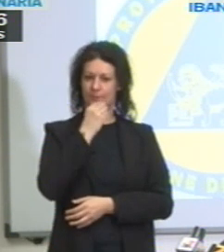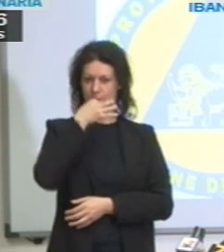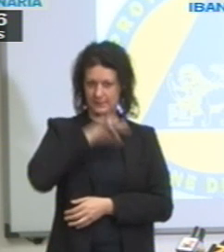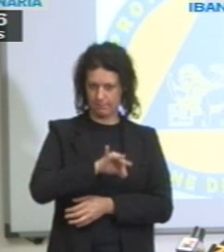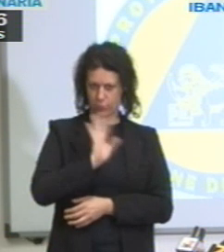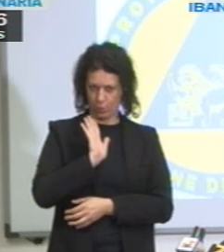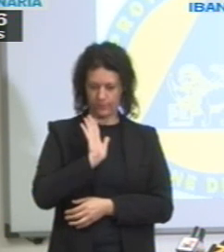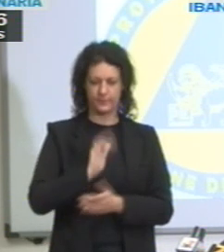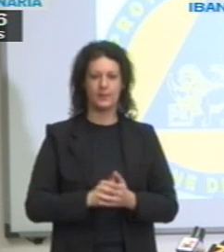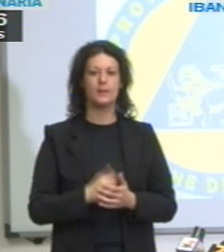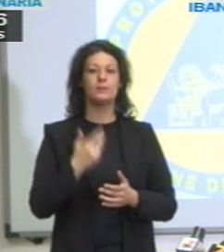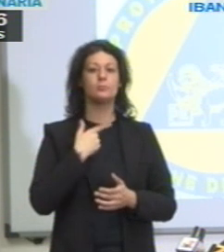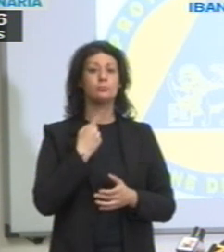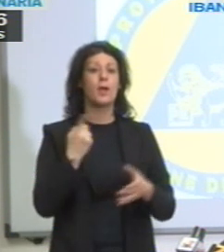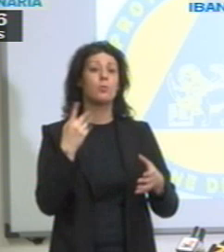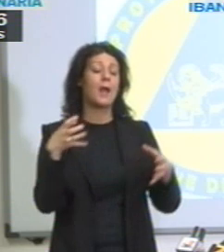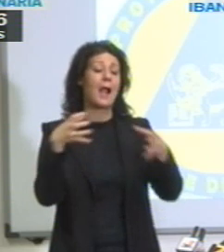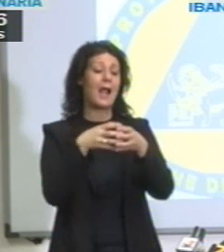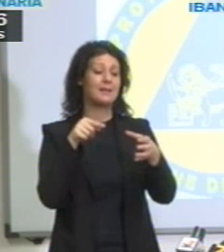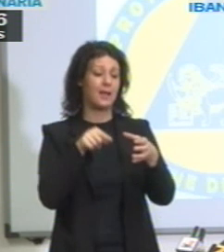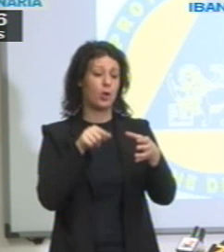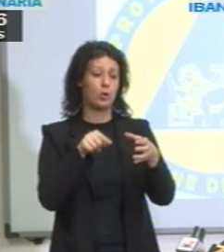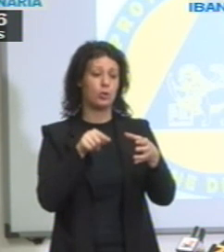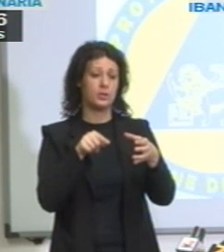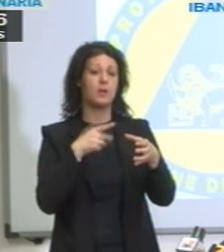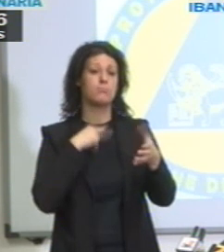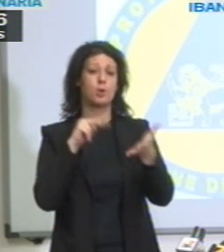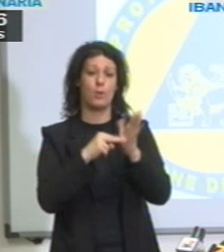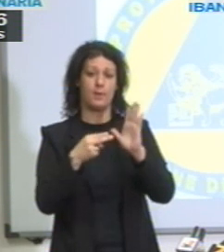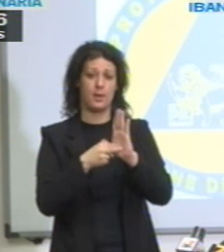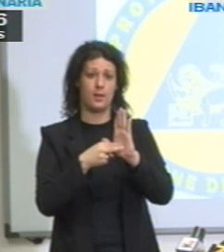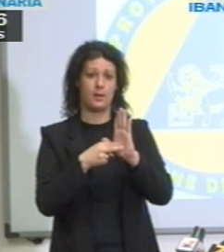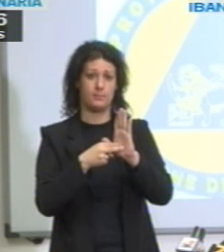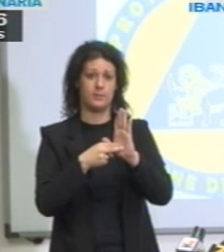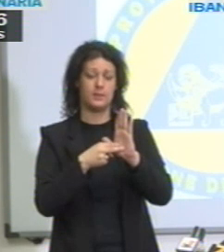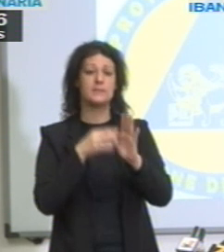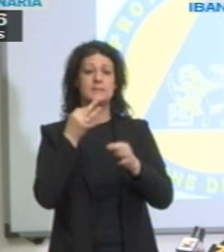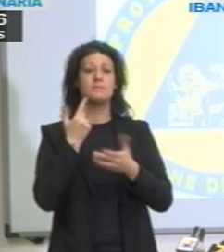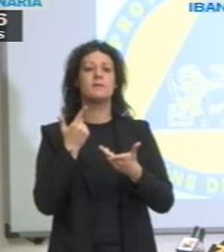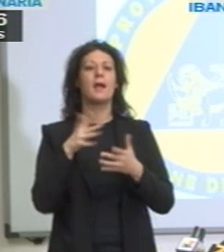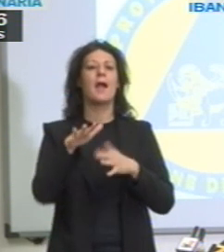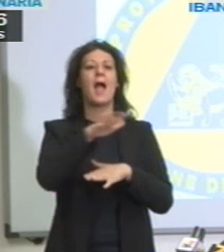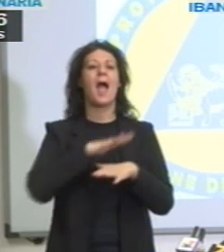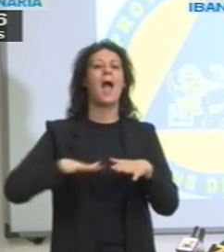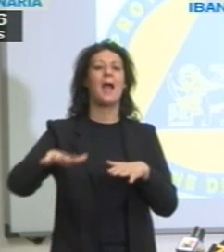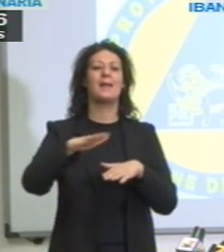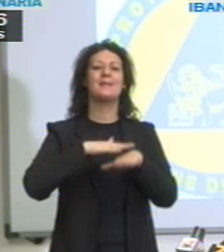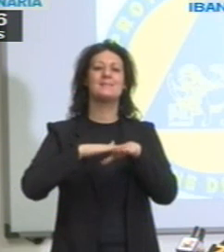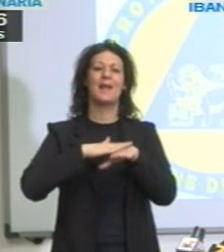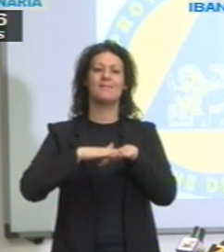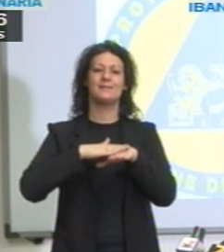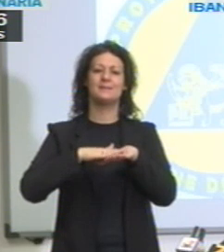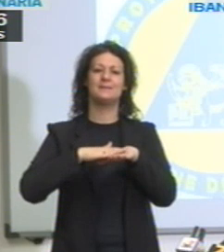chiesto più volte di far presente la loro problematica, e cioè le aree di servizio, quelle extraurbane e